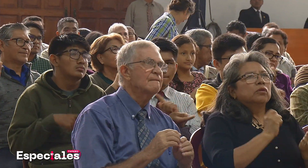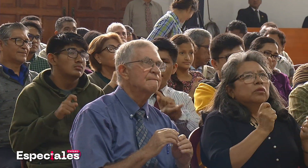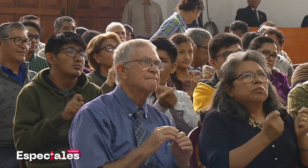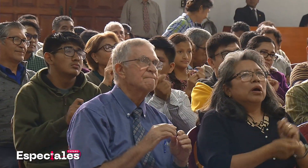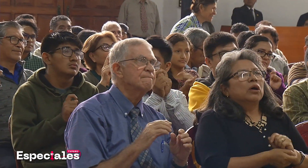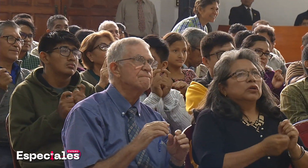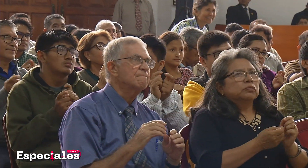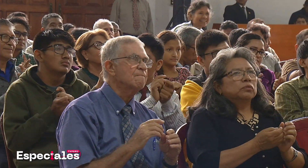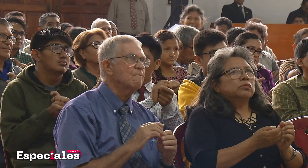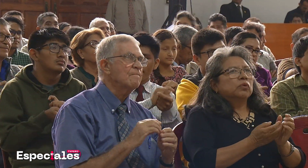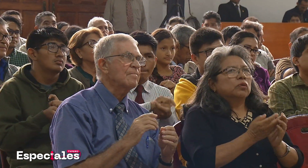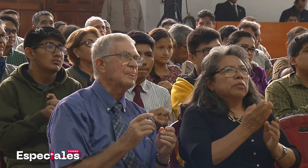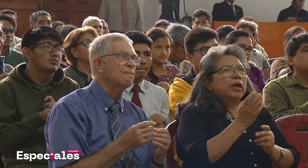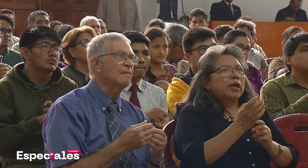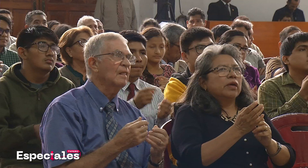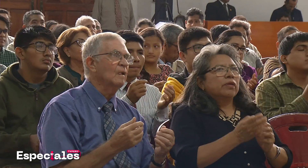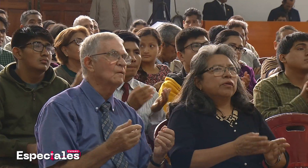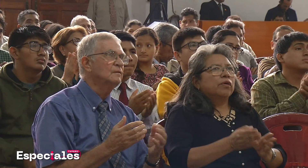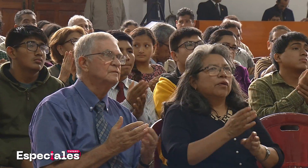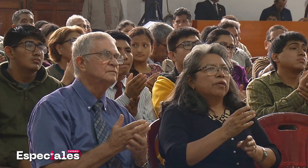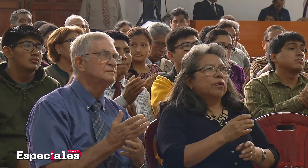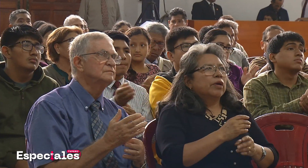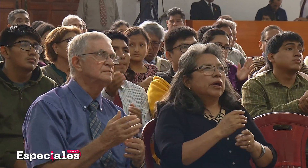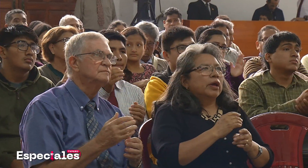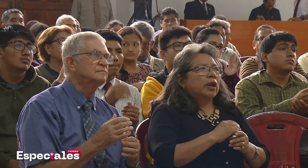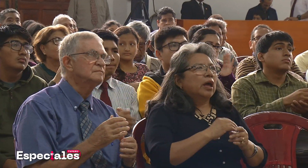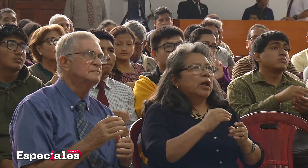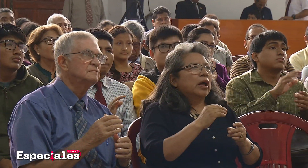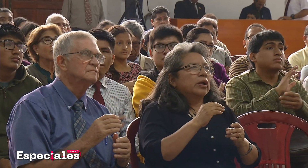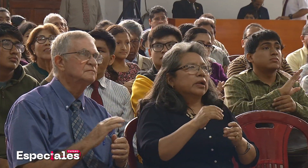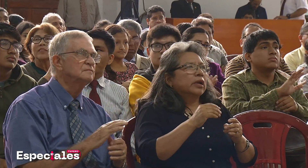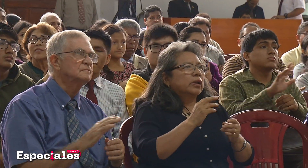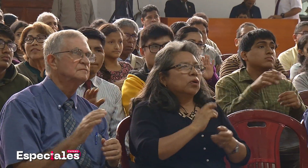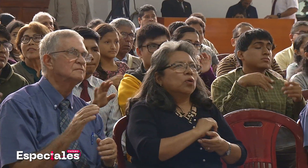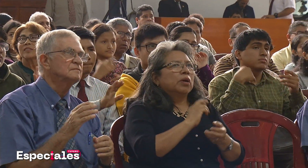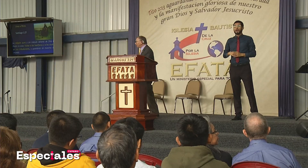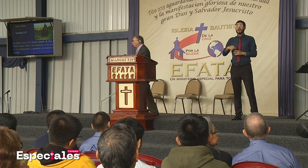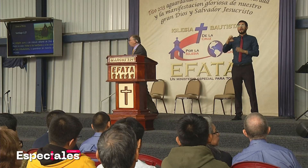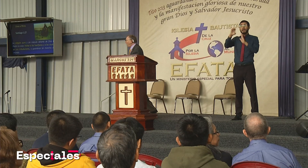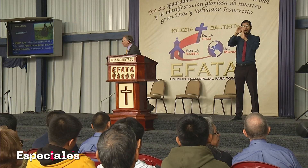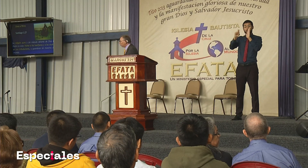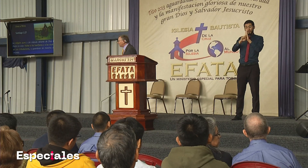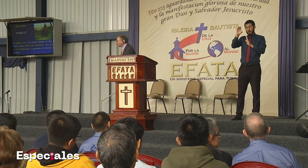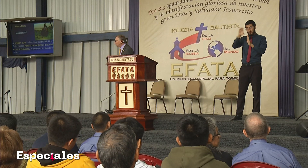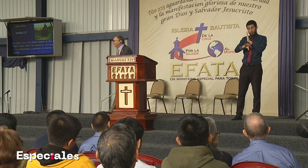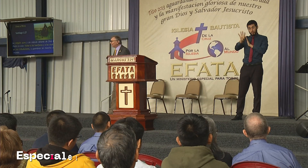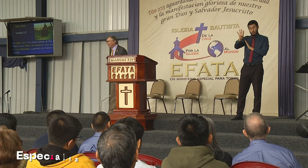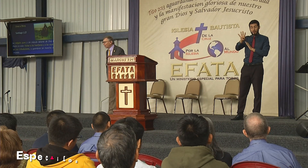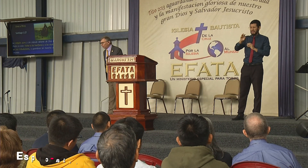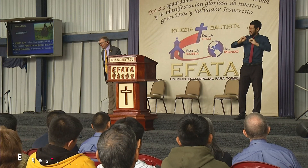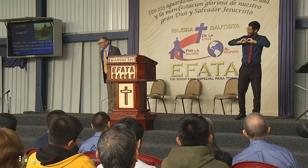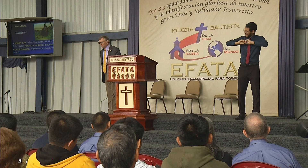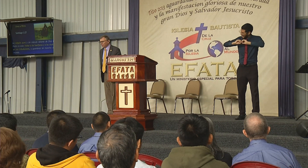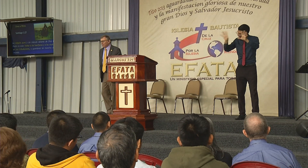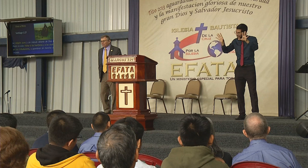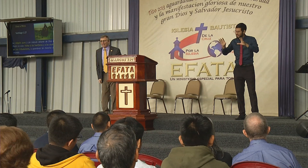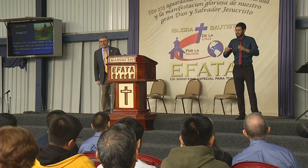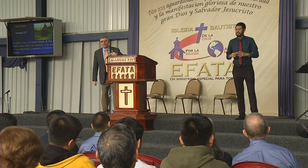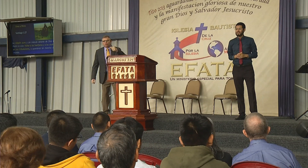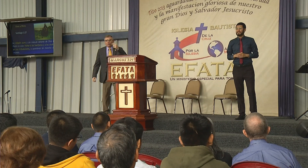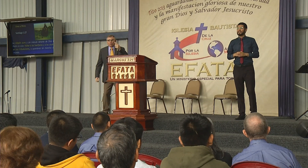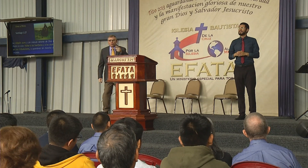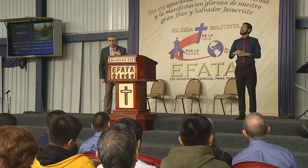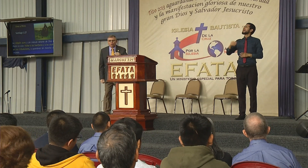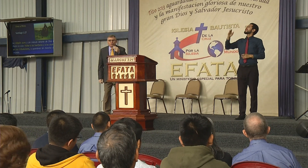puedan escuchar la palabra de Dios. Debe de interpretar en lengua de señas la prédica del pastor.